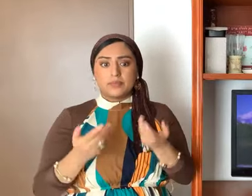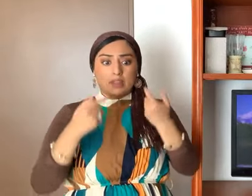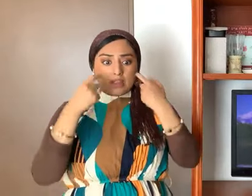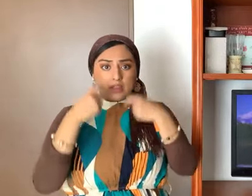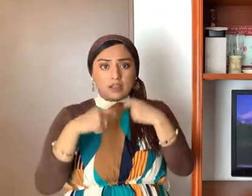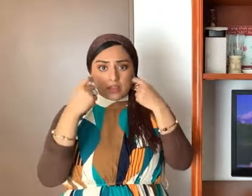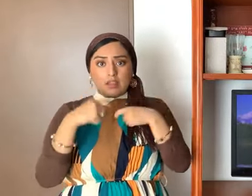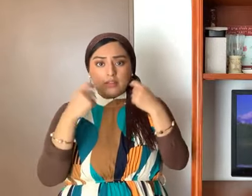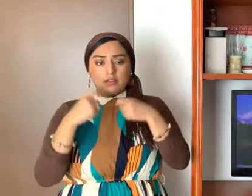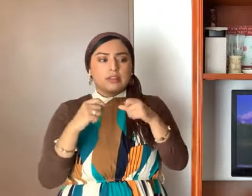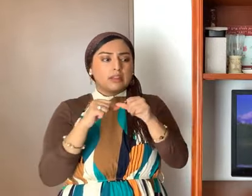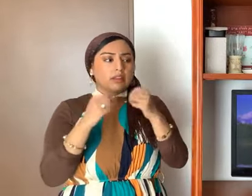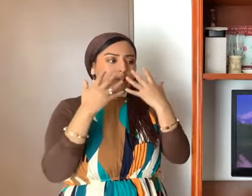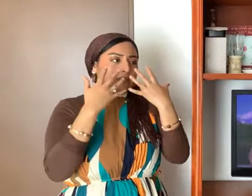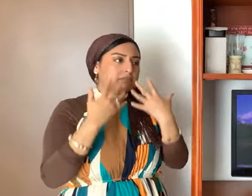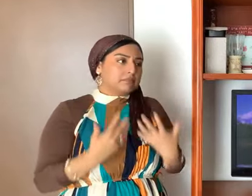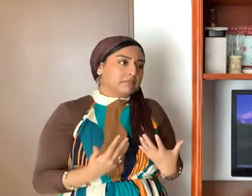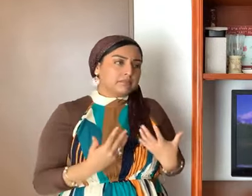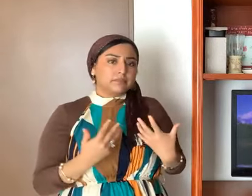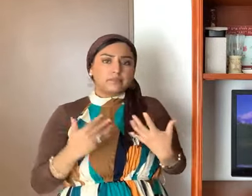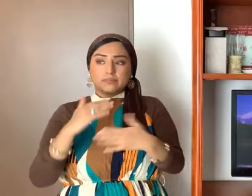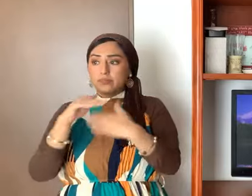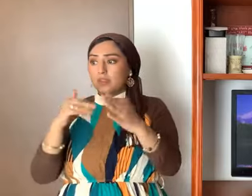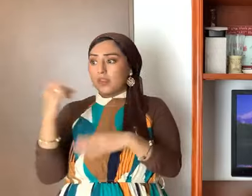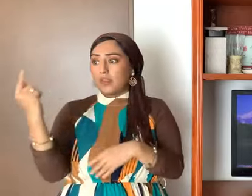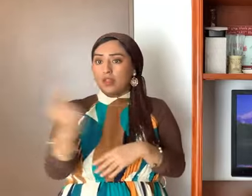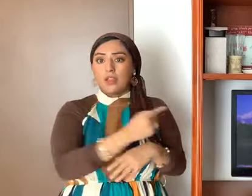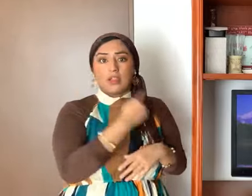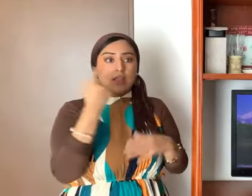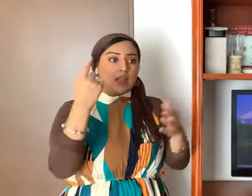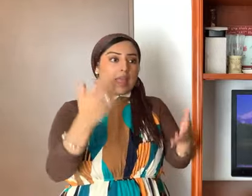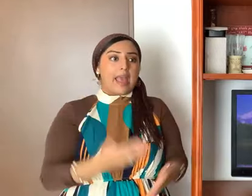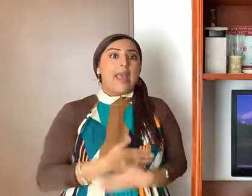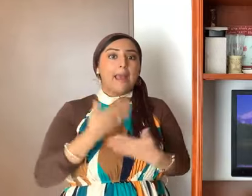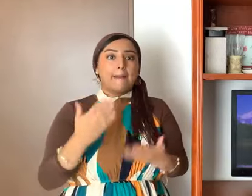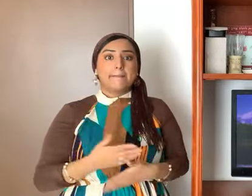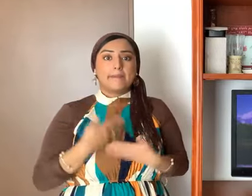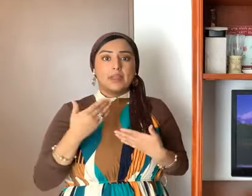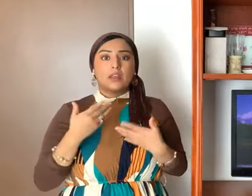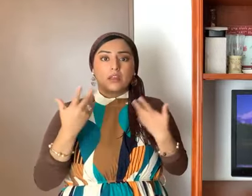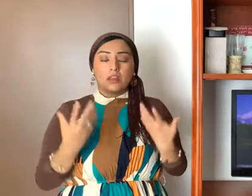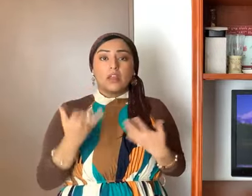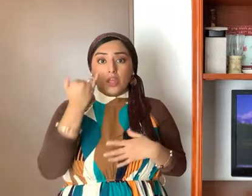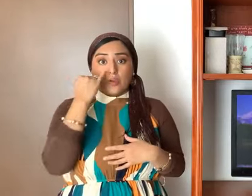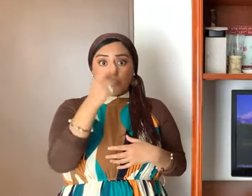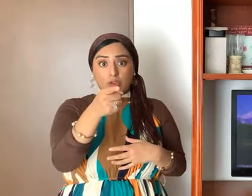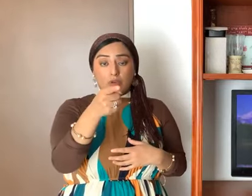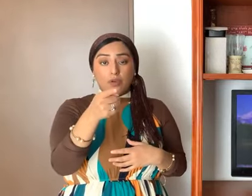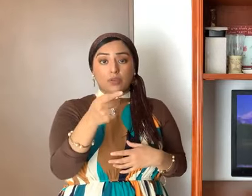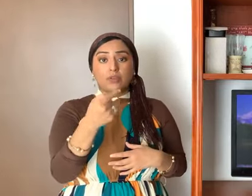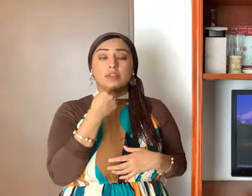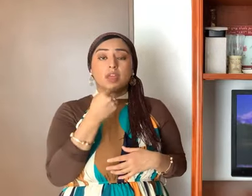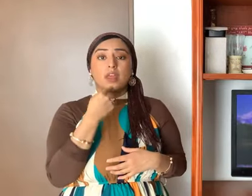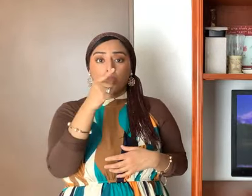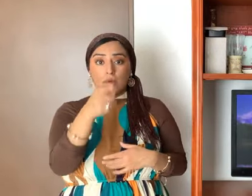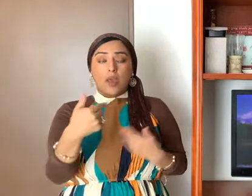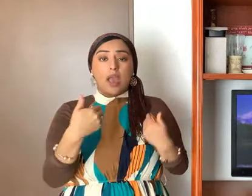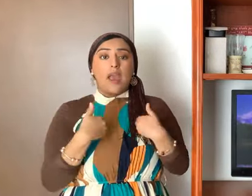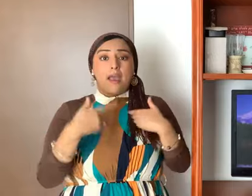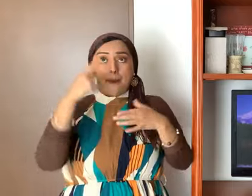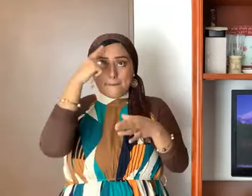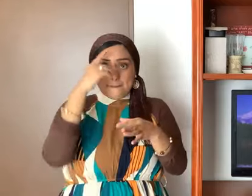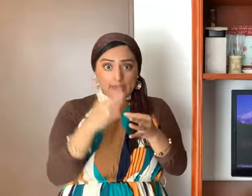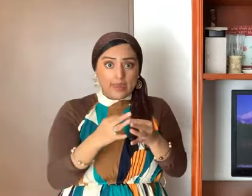¿Lloras y tienes cara de amargado mientras todos alrededor viven felices? Bueno, si tú dices que tienes fe,